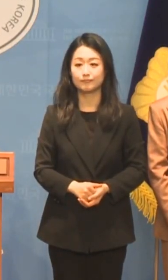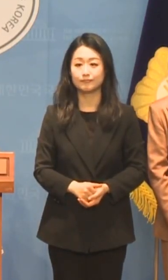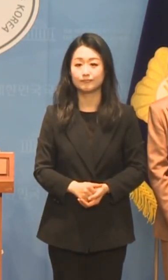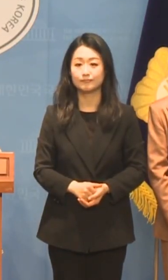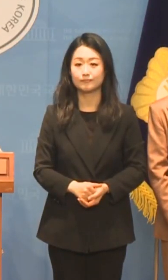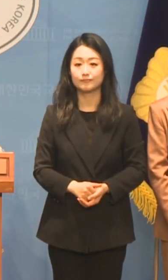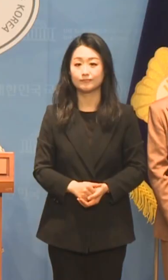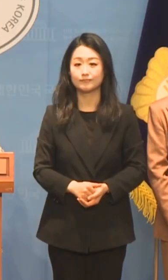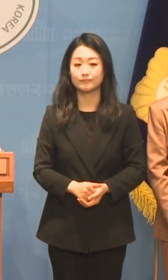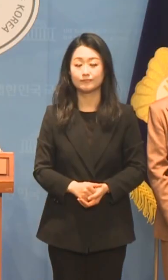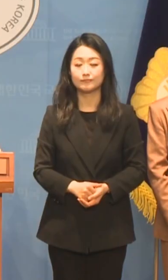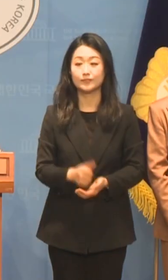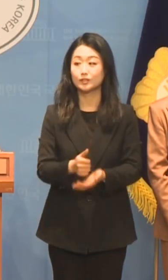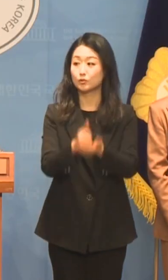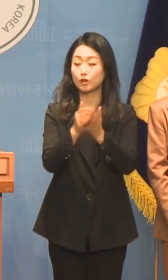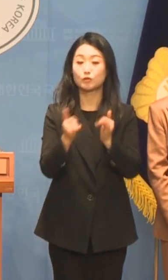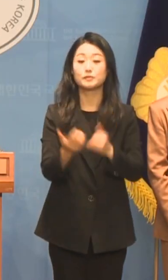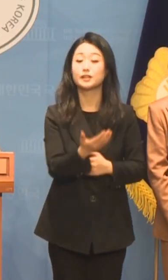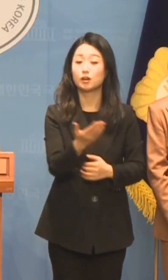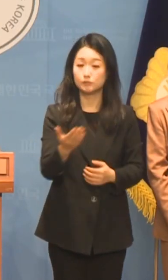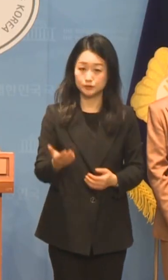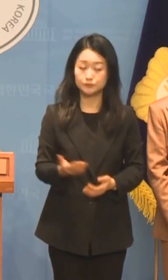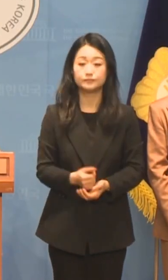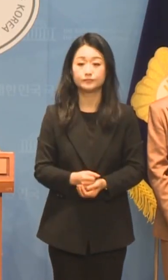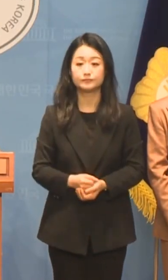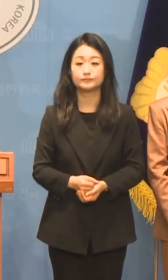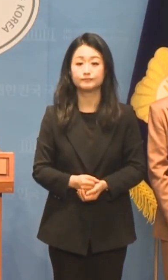마무리하겠습니다. 존경하는 국민 여러분,